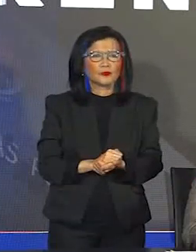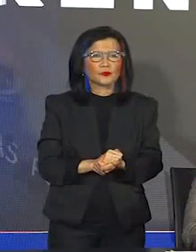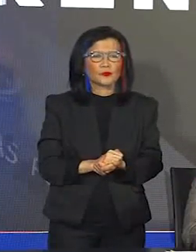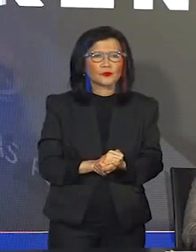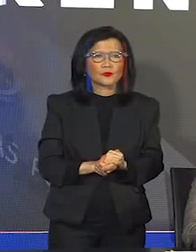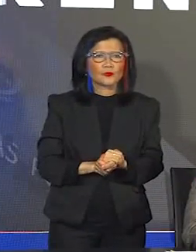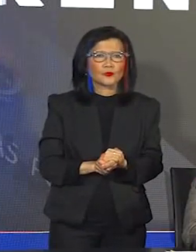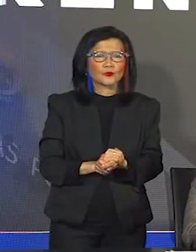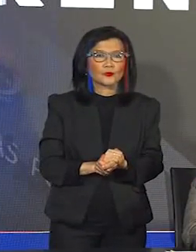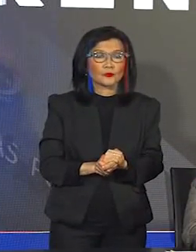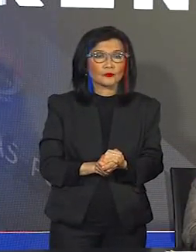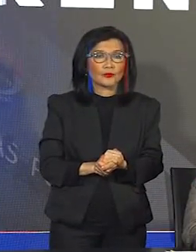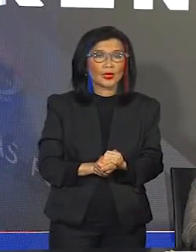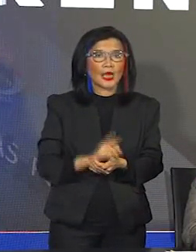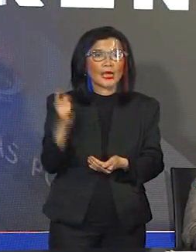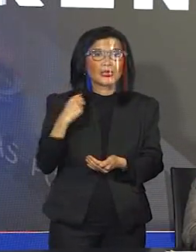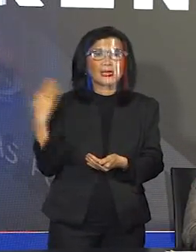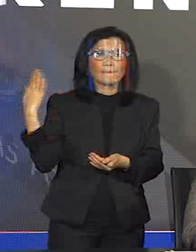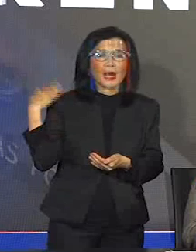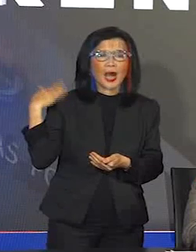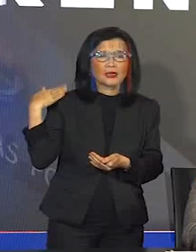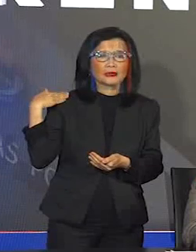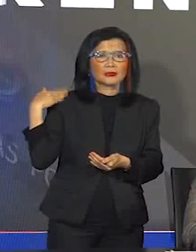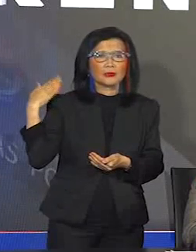Kemudian dari segi kepangkatan,